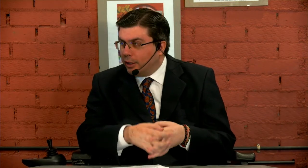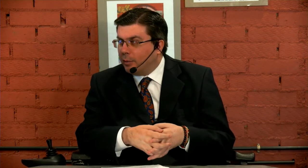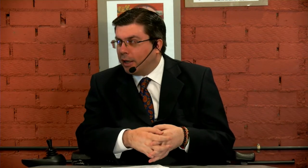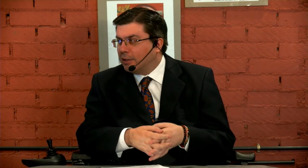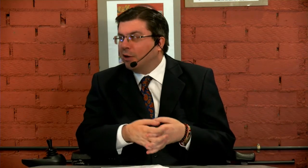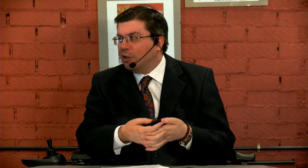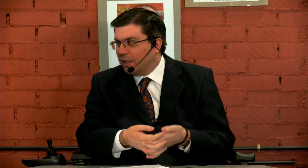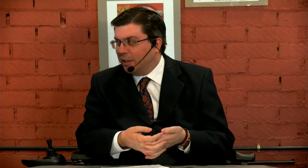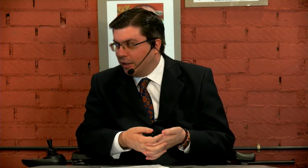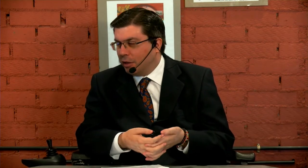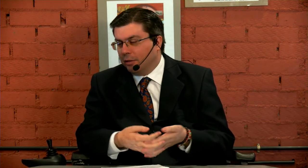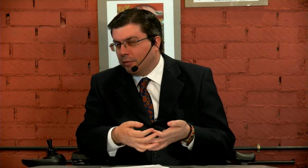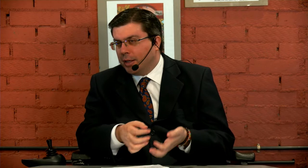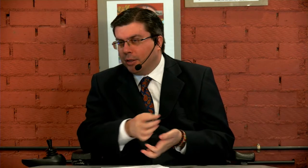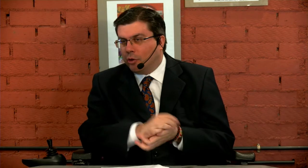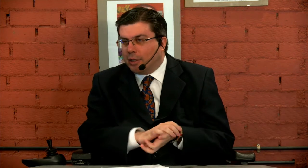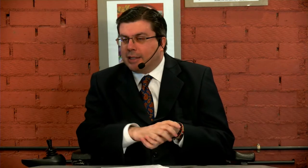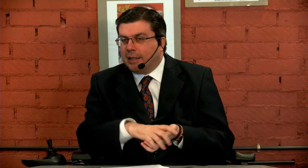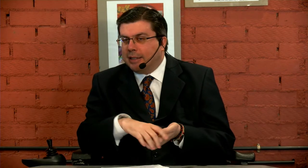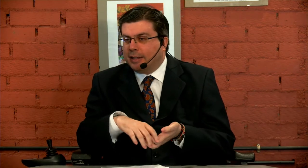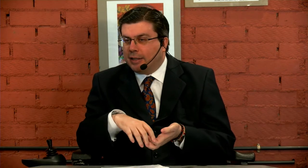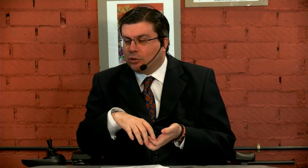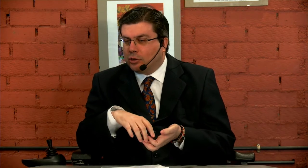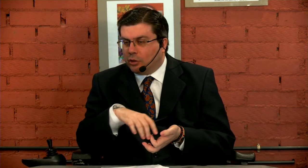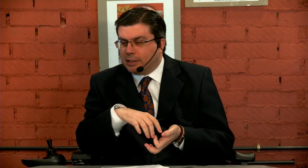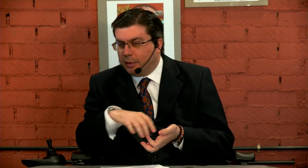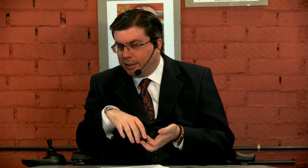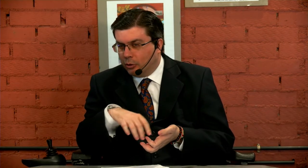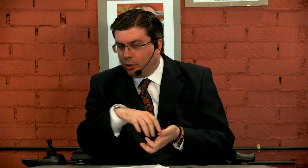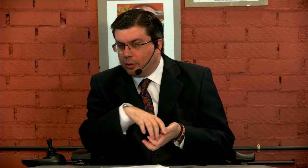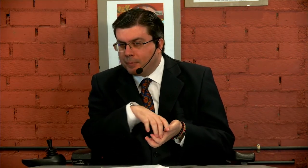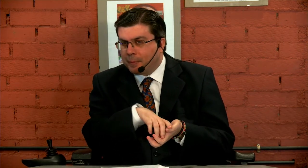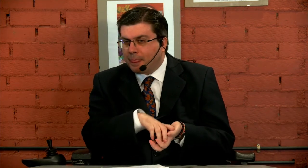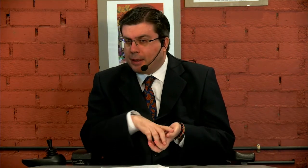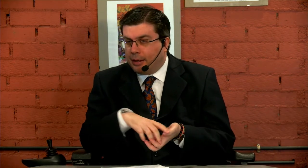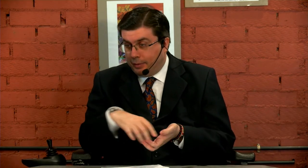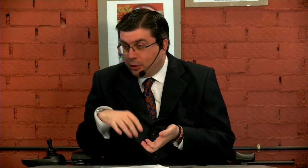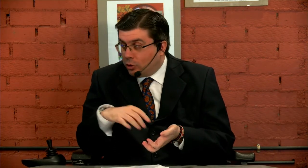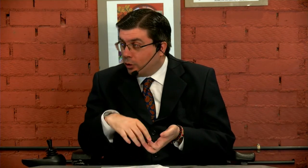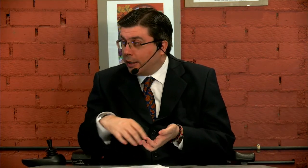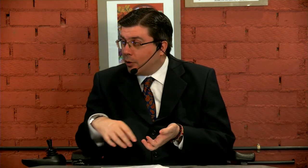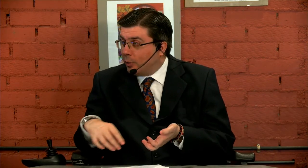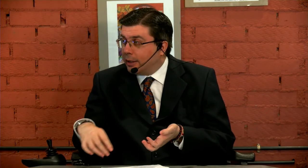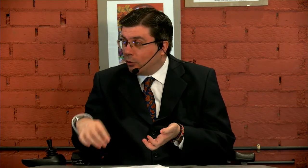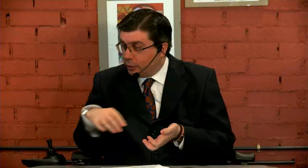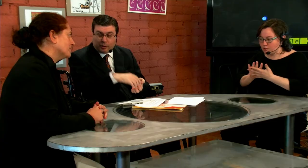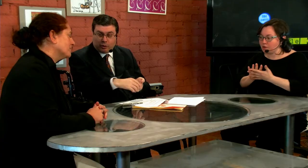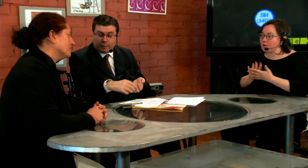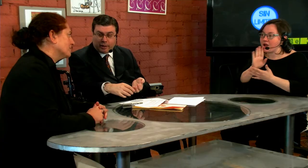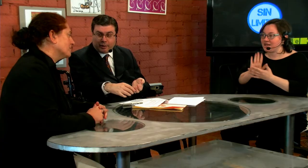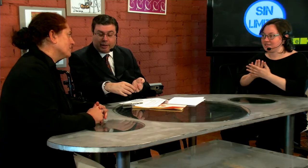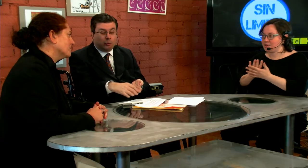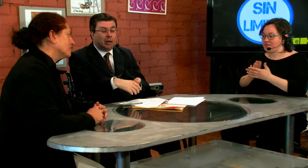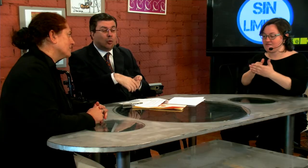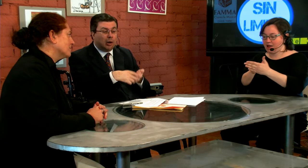y tiene barreras, ya no están de integración, ¿no? Yo creo que ese derecho se nos está limitando, pero dicho esto que te acabo de comentar con respecto al